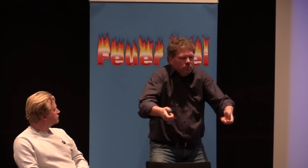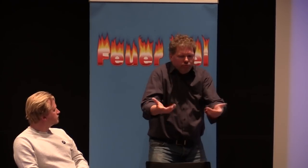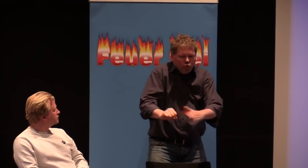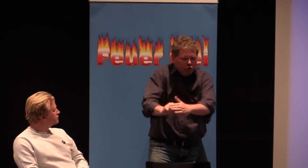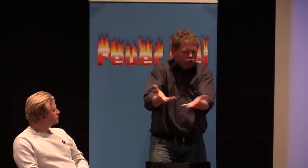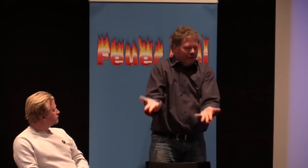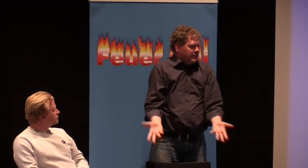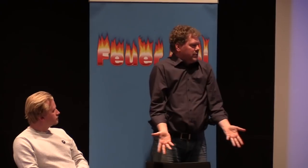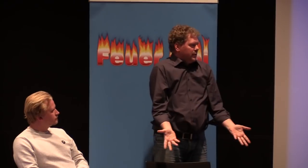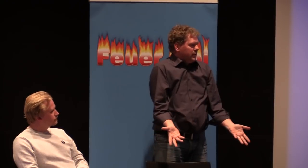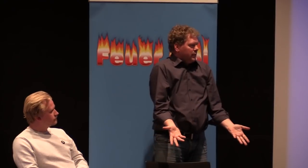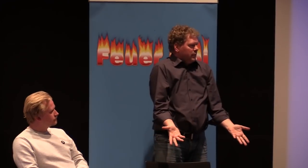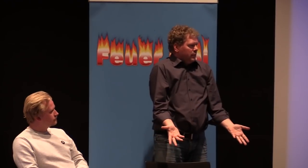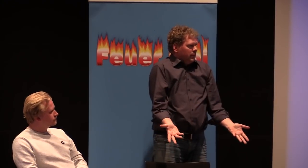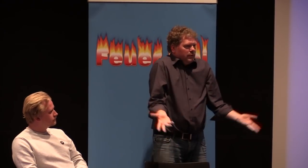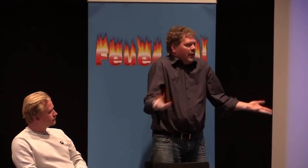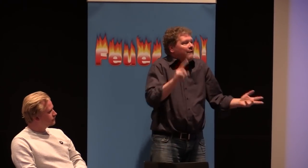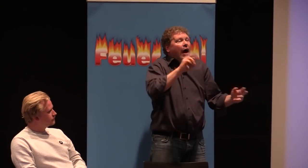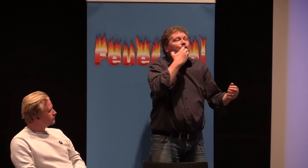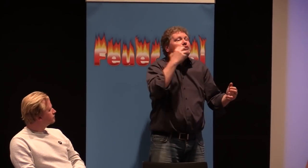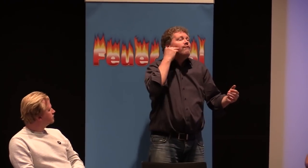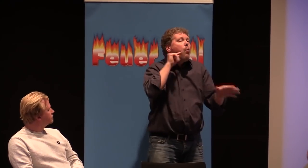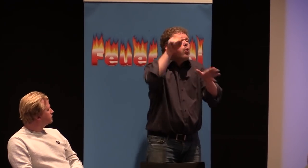Man darf nicht vergessen, die Menschen sind über 70. Die können natürlich auch nicht mehr so.